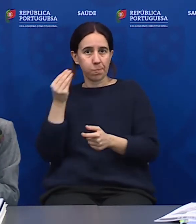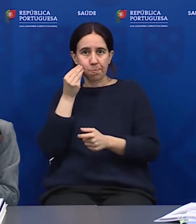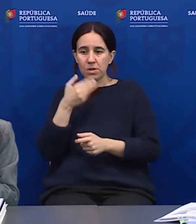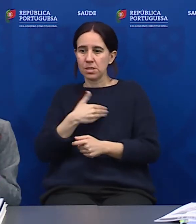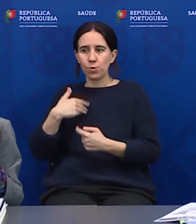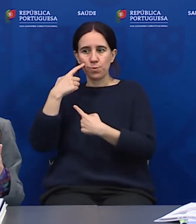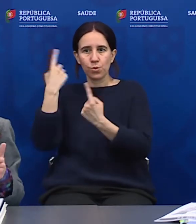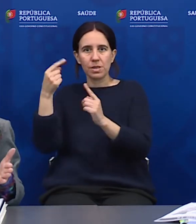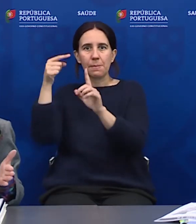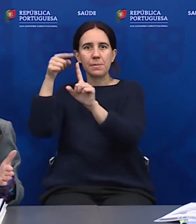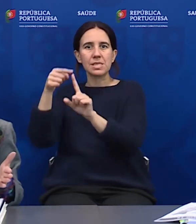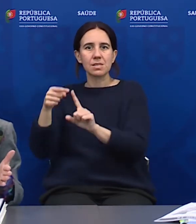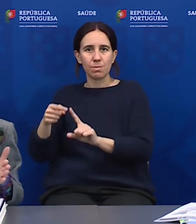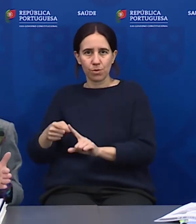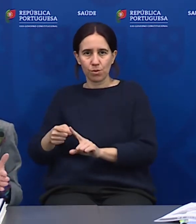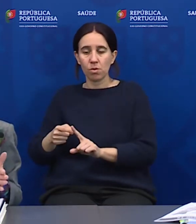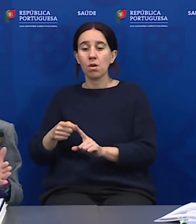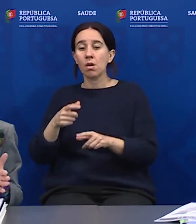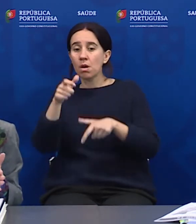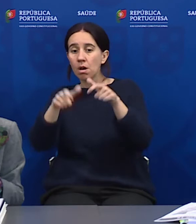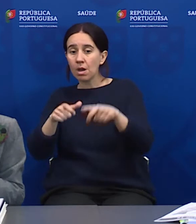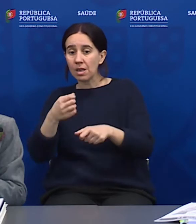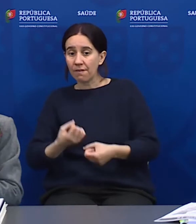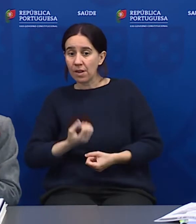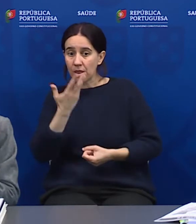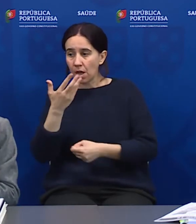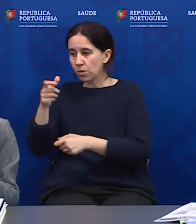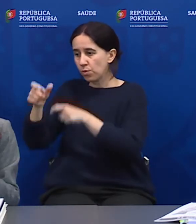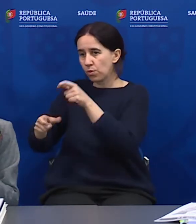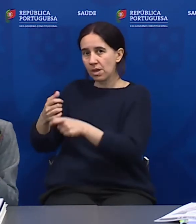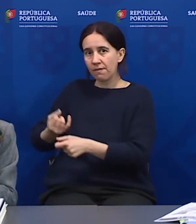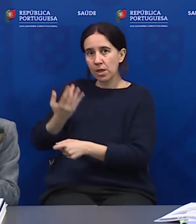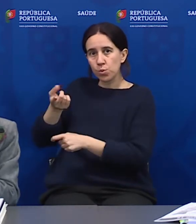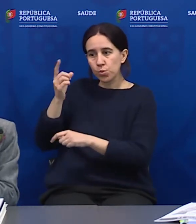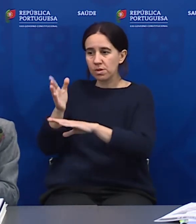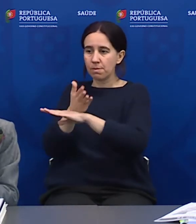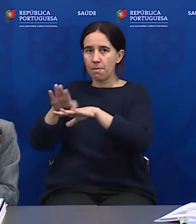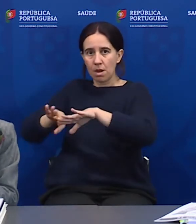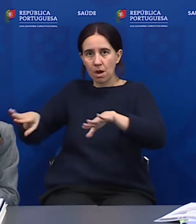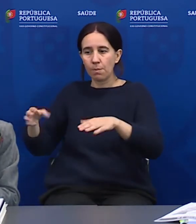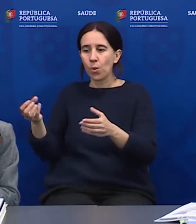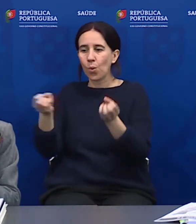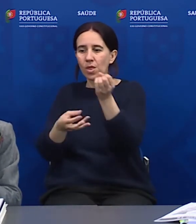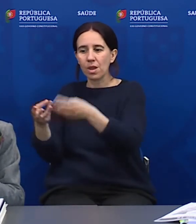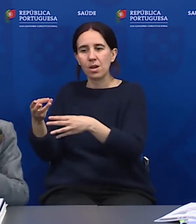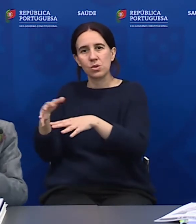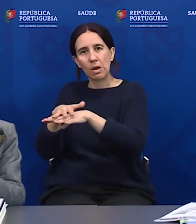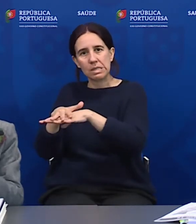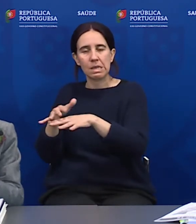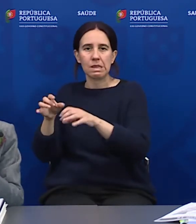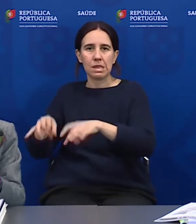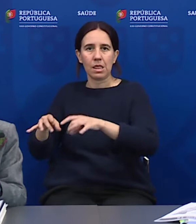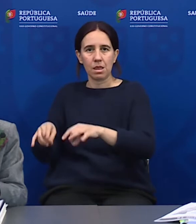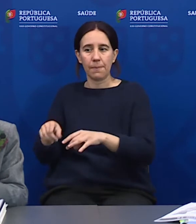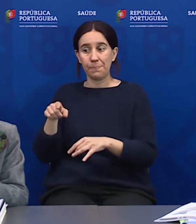saúde pública, separar os que estão infectados dos que não estão, para evitar mais contágio. E, portanto,